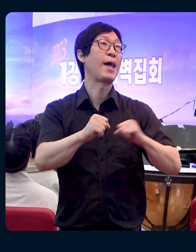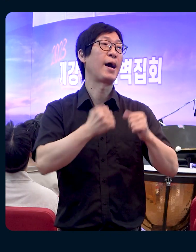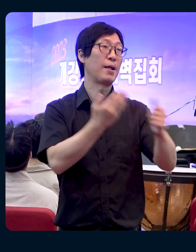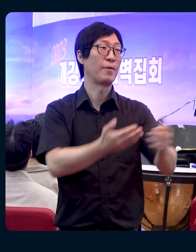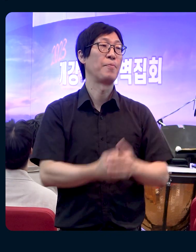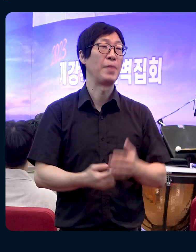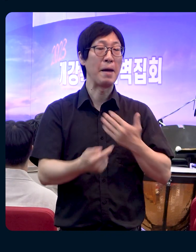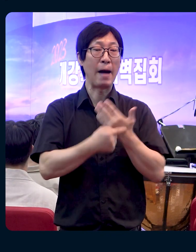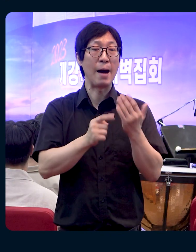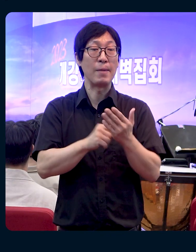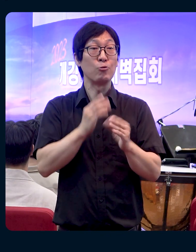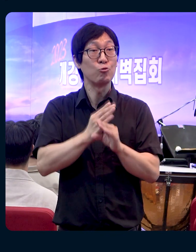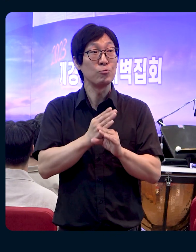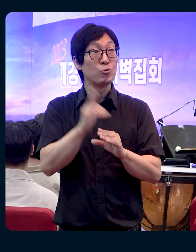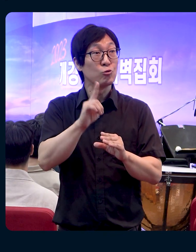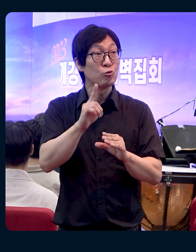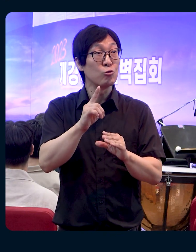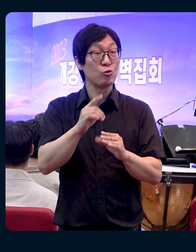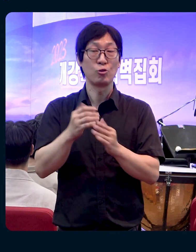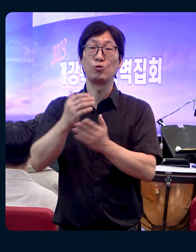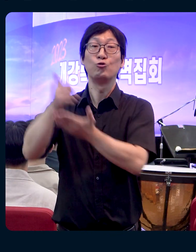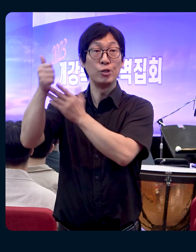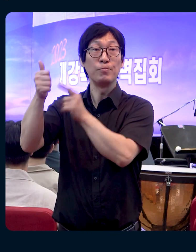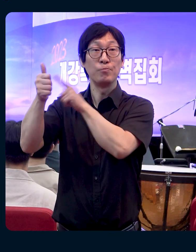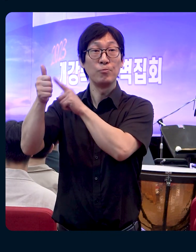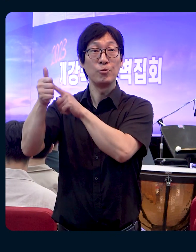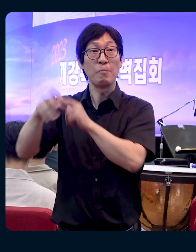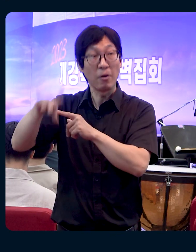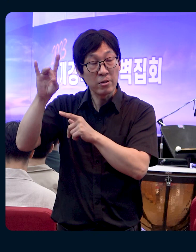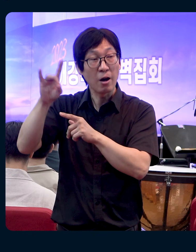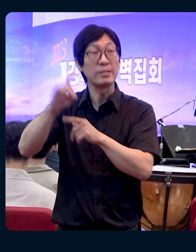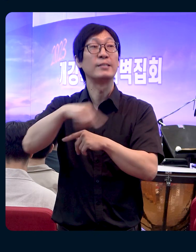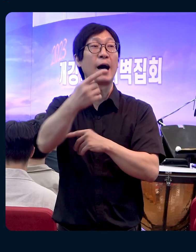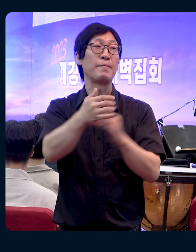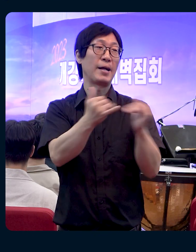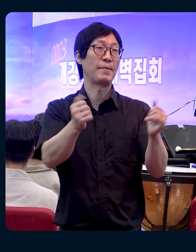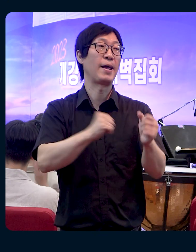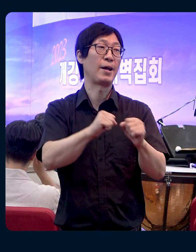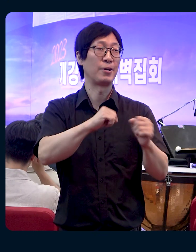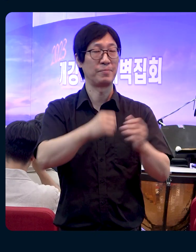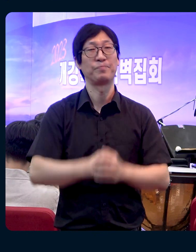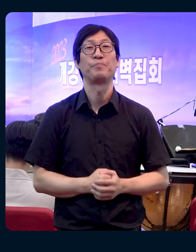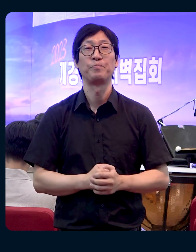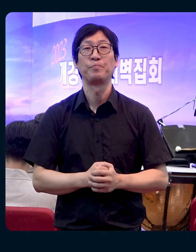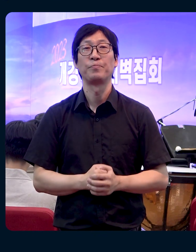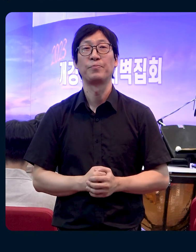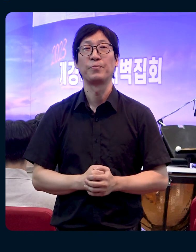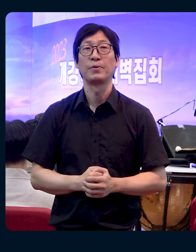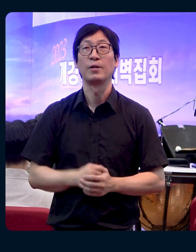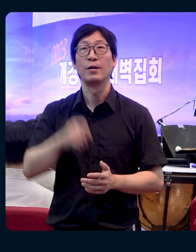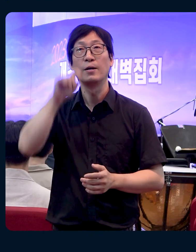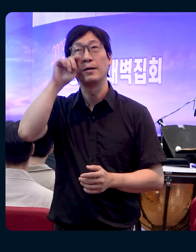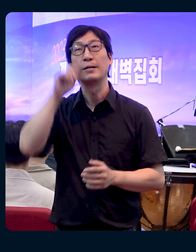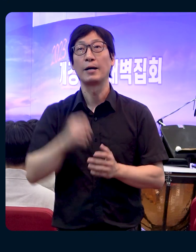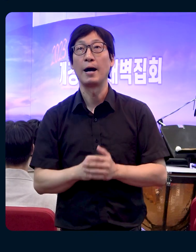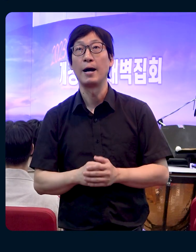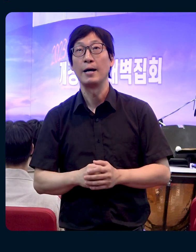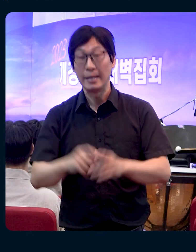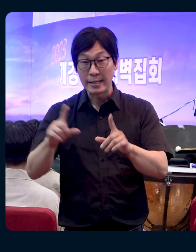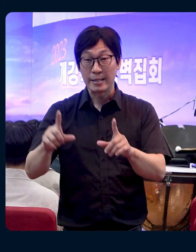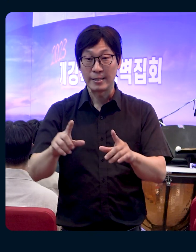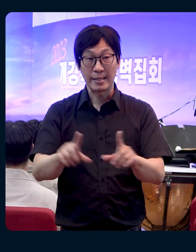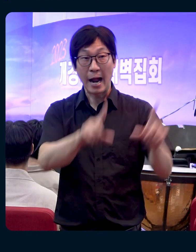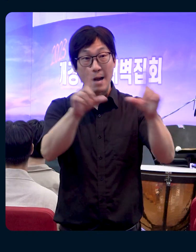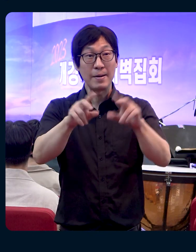거예요. 하지만 하기는 사람에게 하는 거예요. 하여간 여러분, 생업의 현장에서 우리가 그리스도의 빛을 발하기